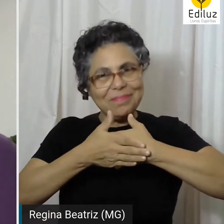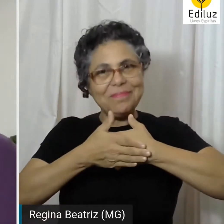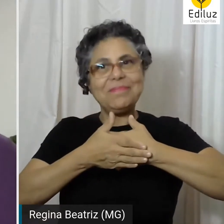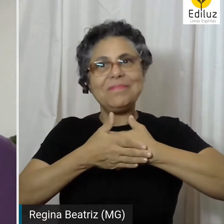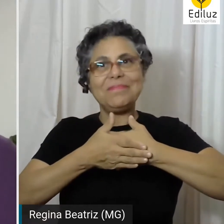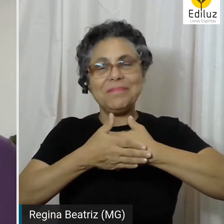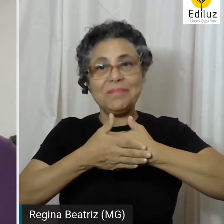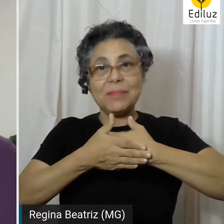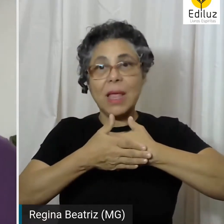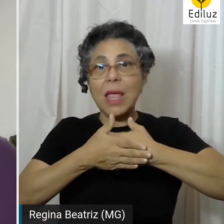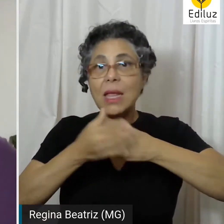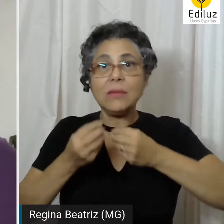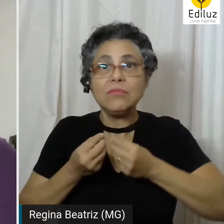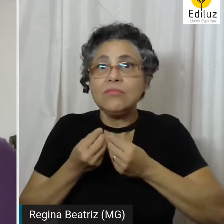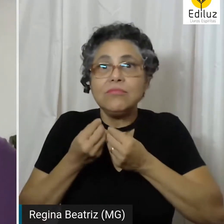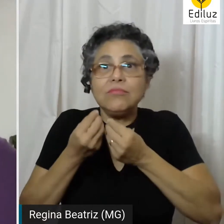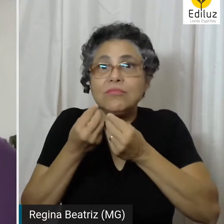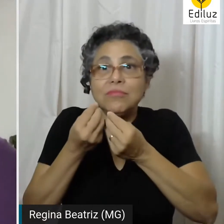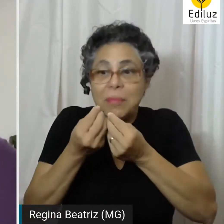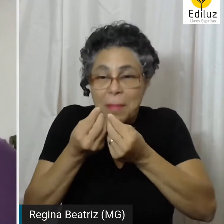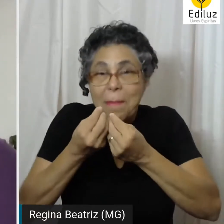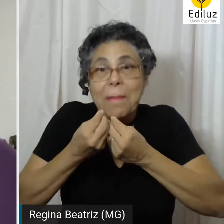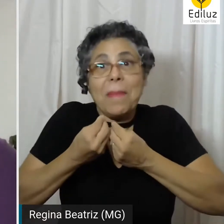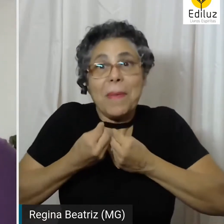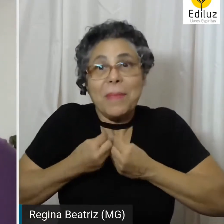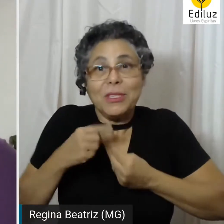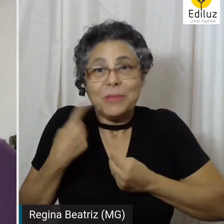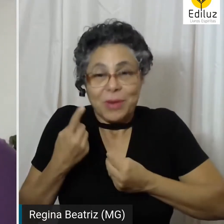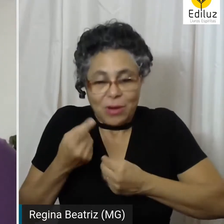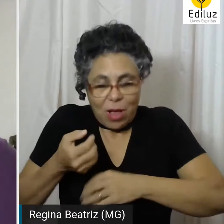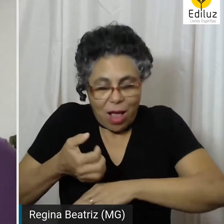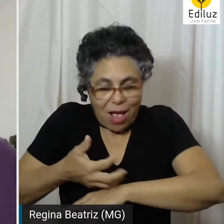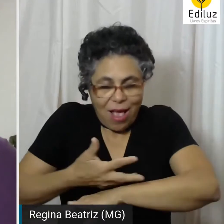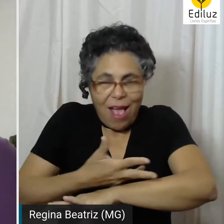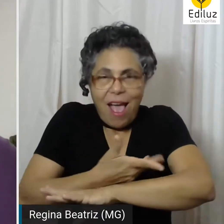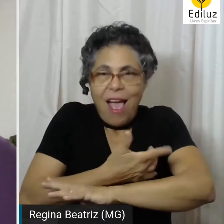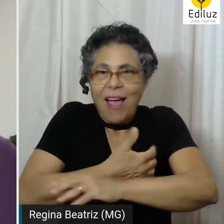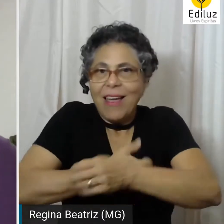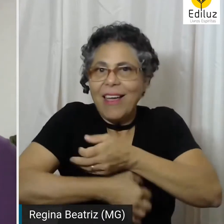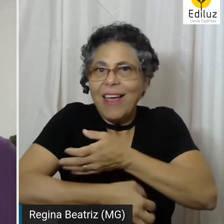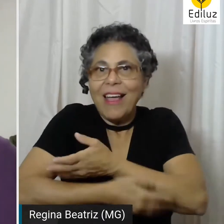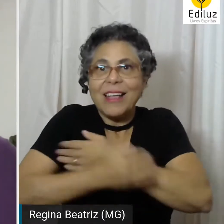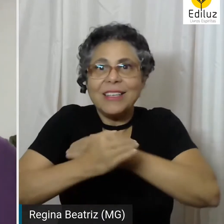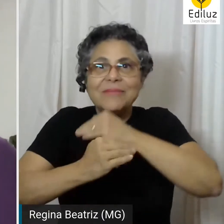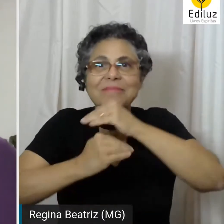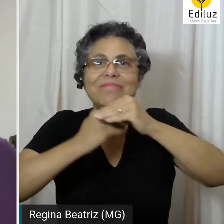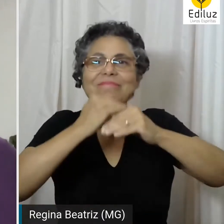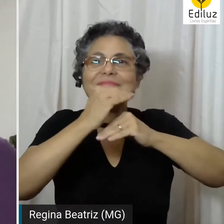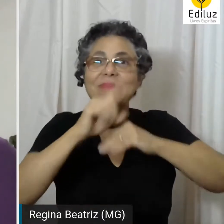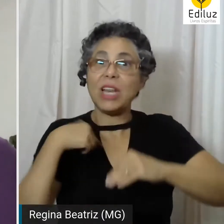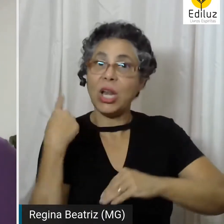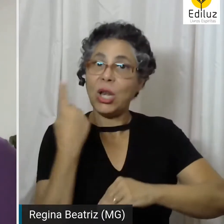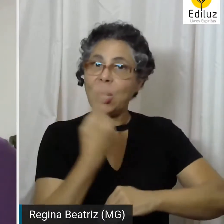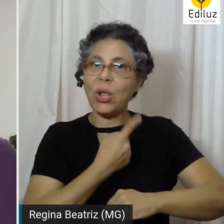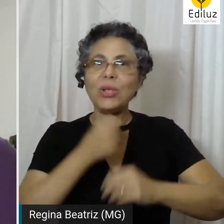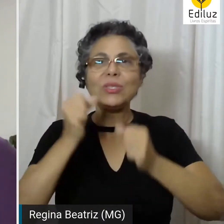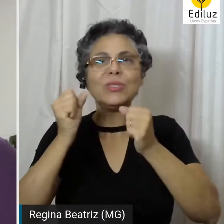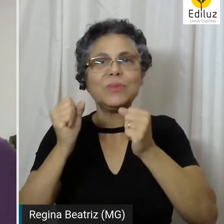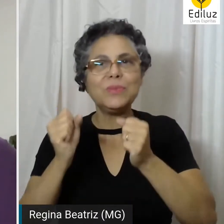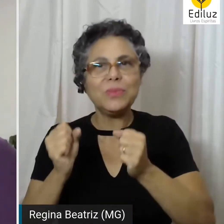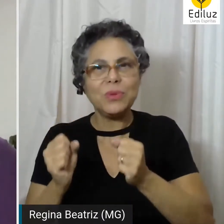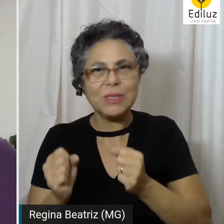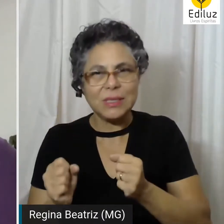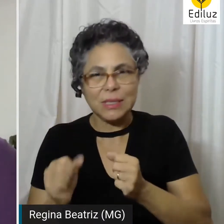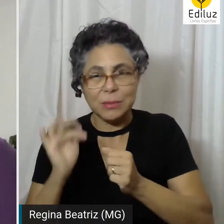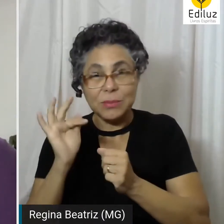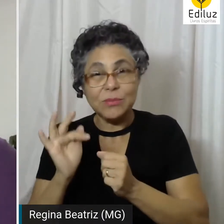nos permite desenvolver a sensibilidade para que possamos, como